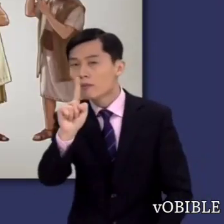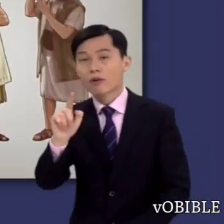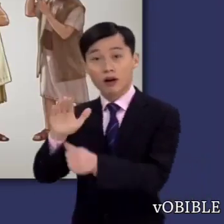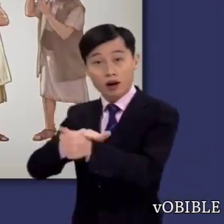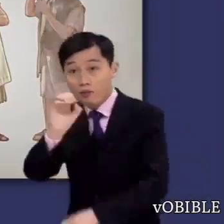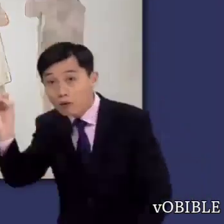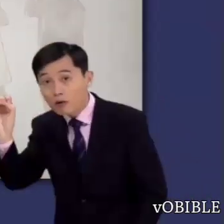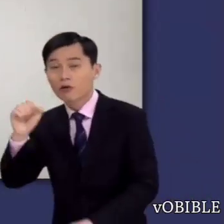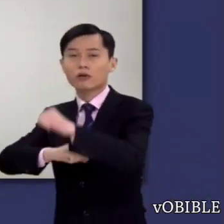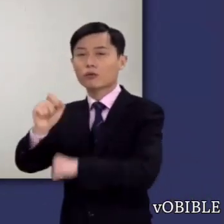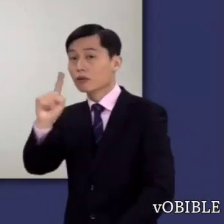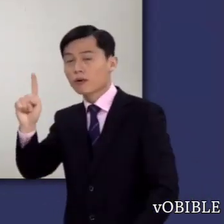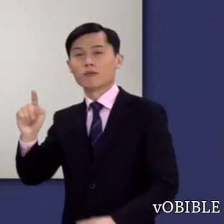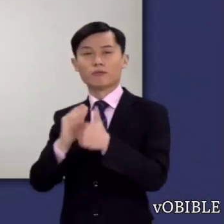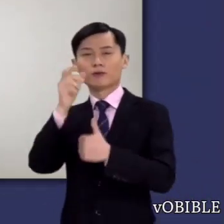不会做什